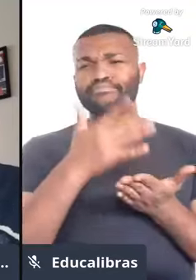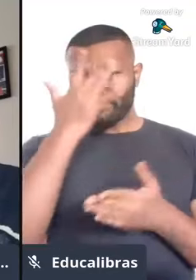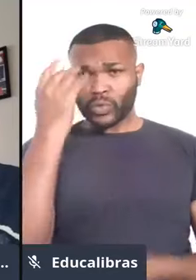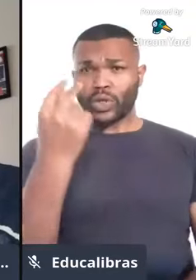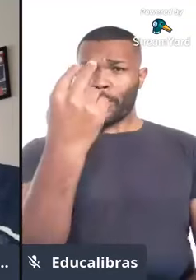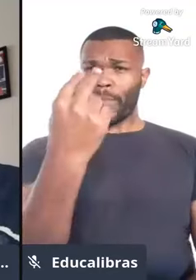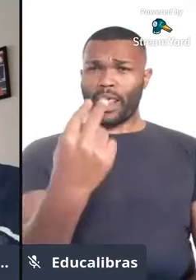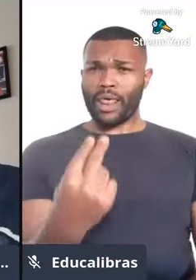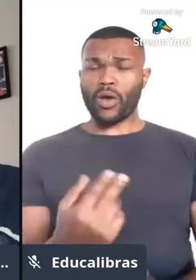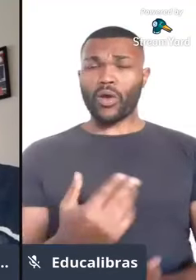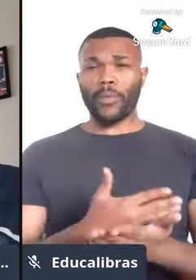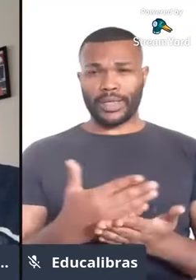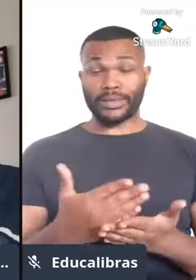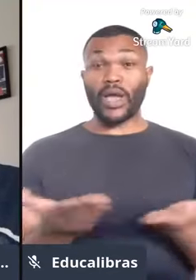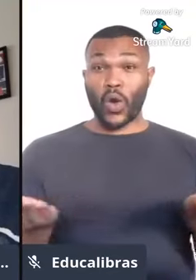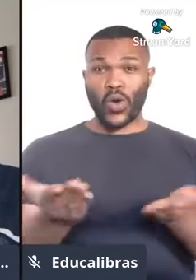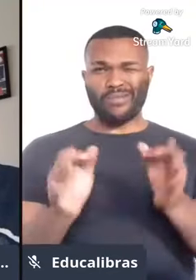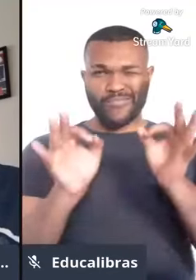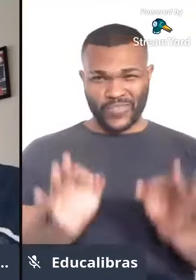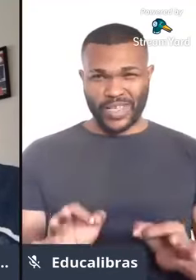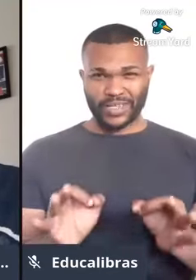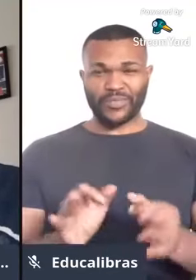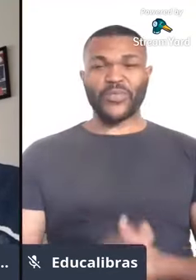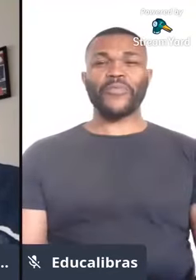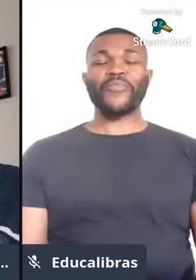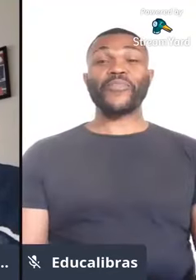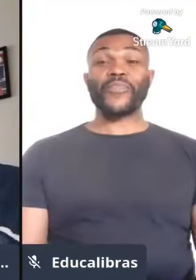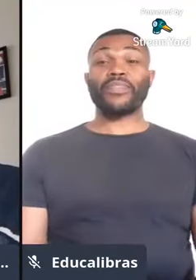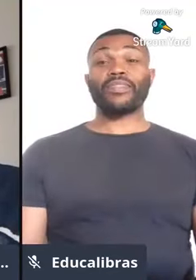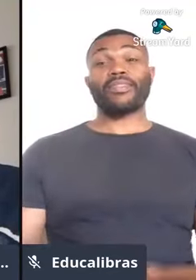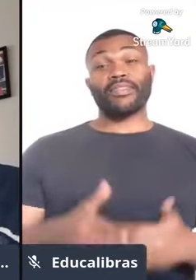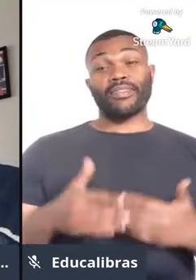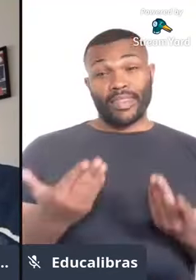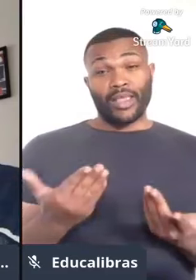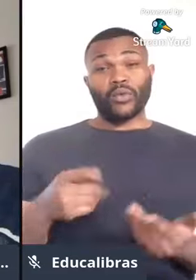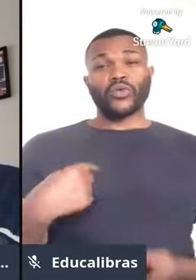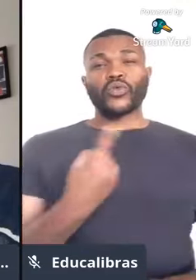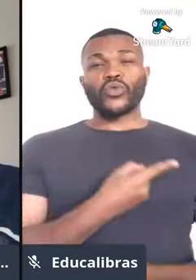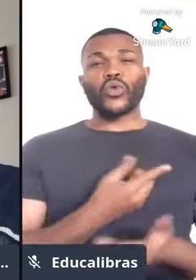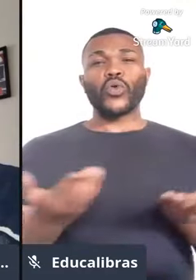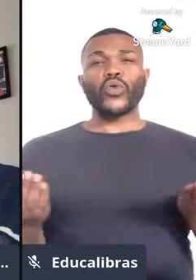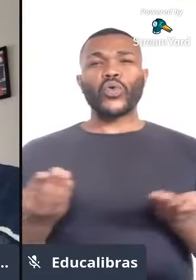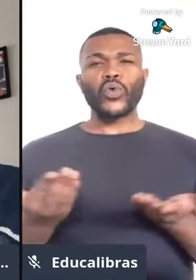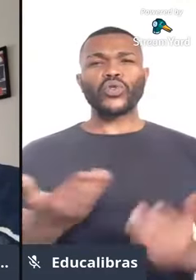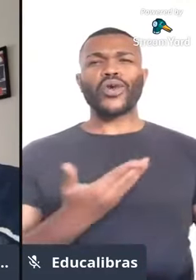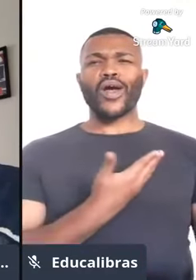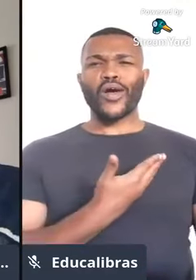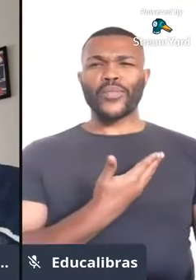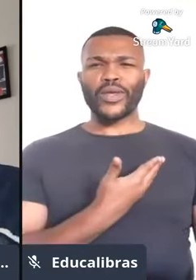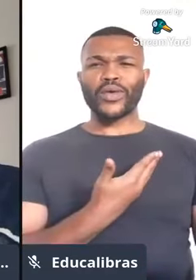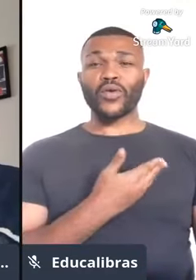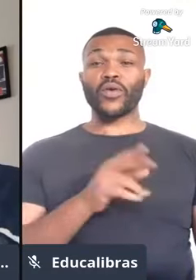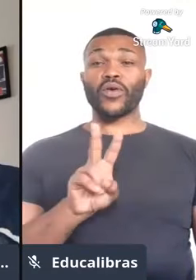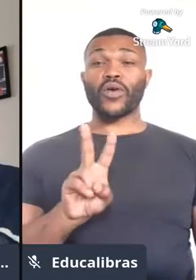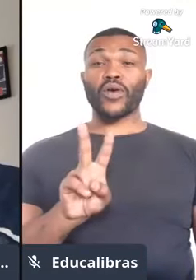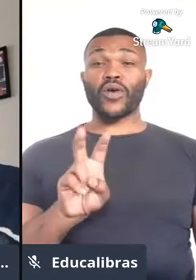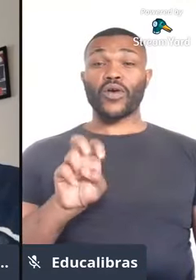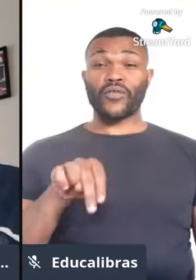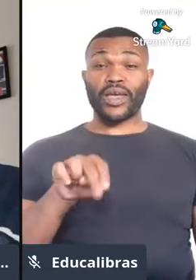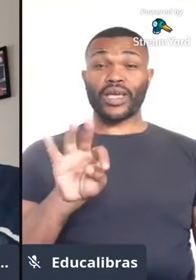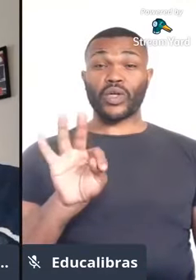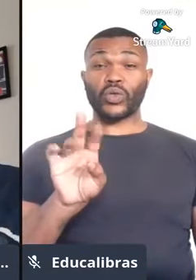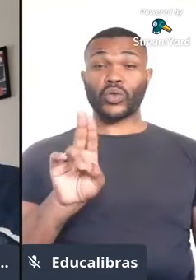Vamos começar? Vamos. Bom, a gente está aqui com o nosso querido amigo Ventura, Luiz